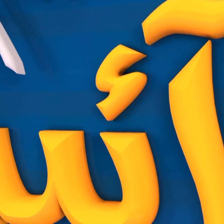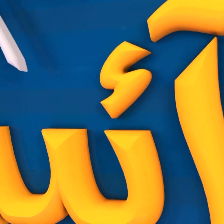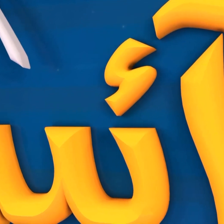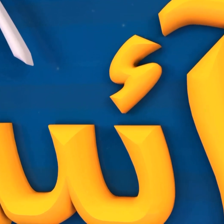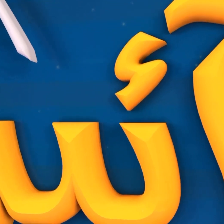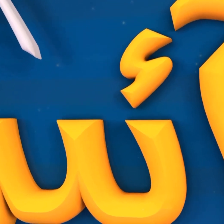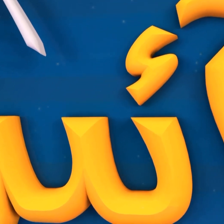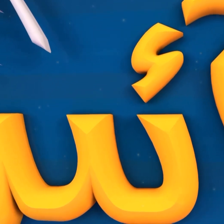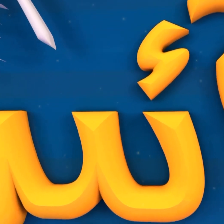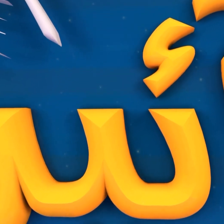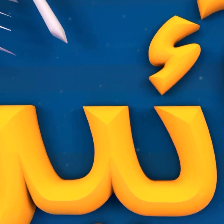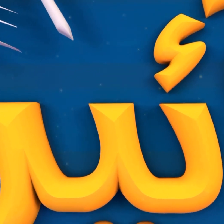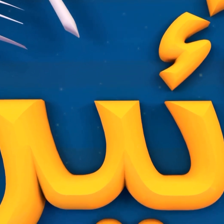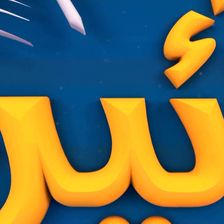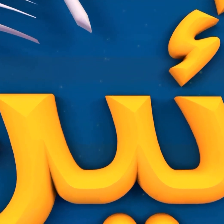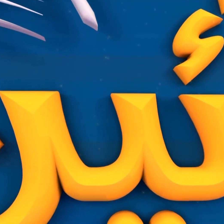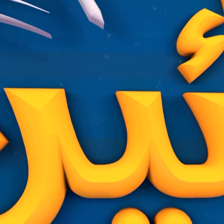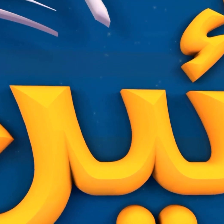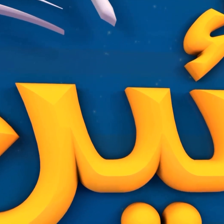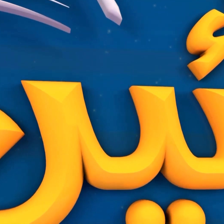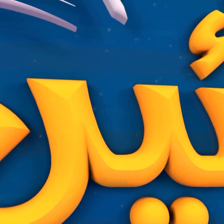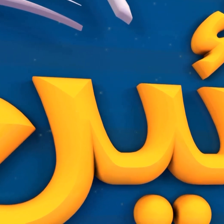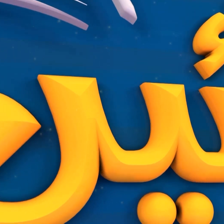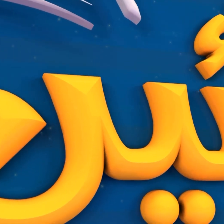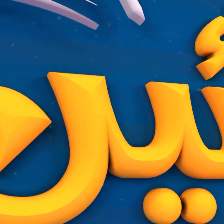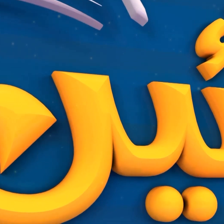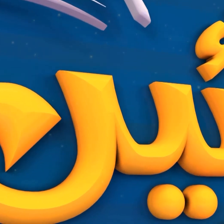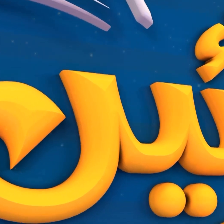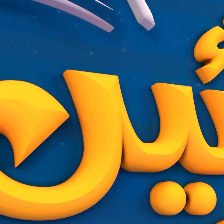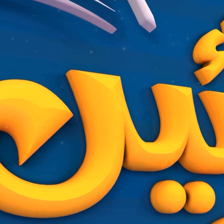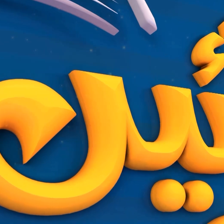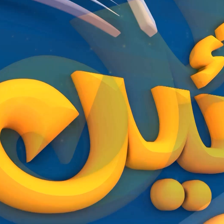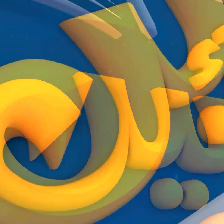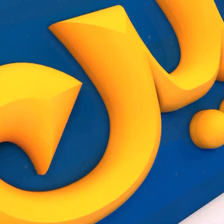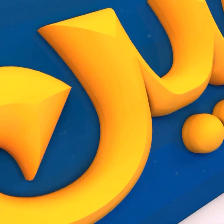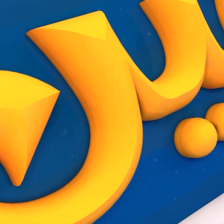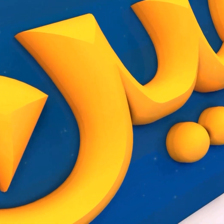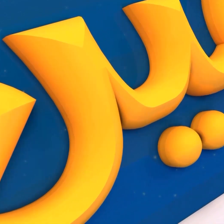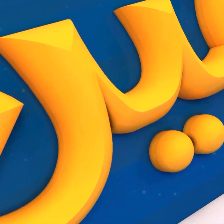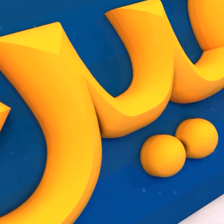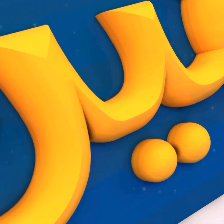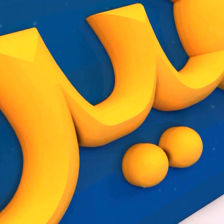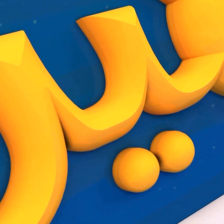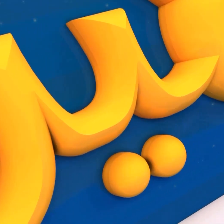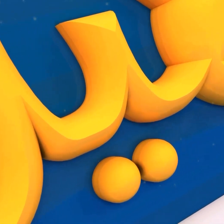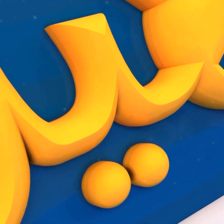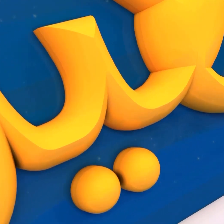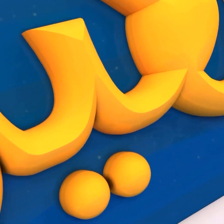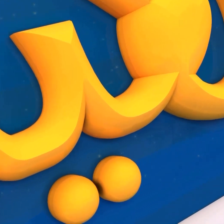آئے کچھ سیکھیں، آئے کچھ سیکھیں، سنت آداب کا